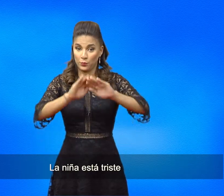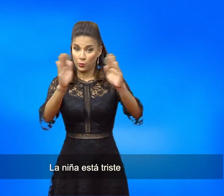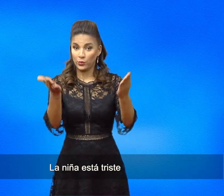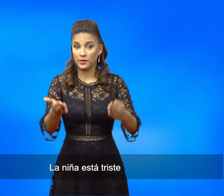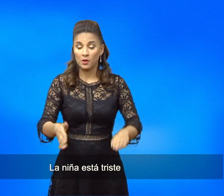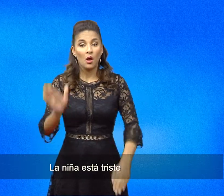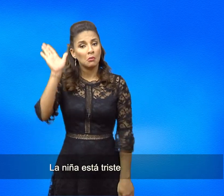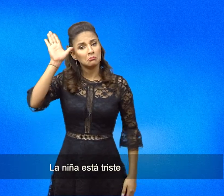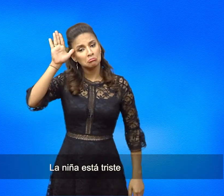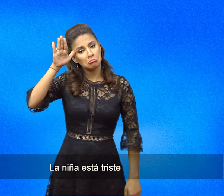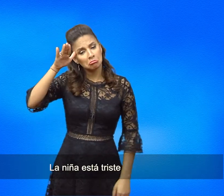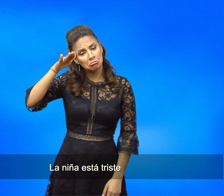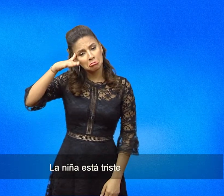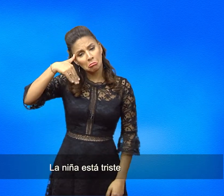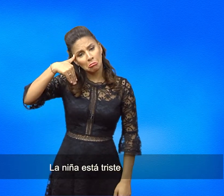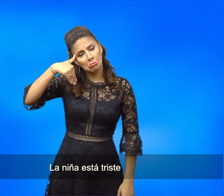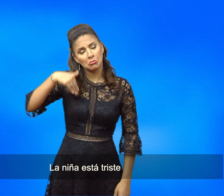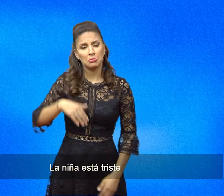la niña está triste